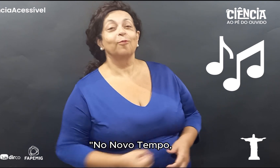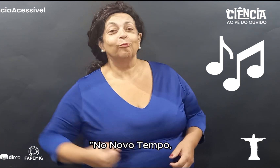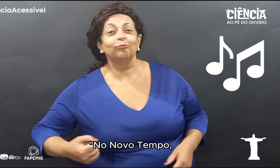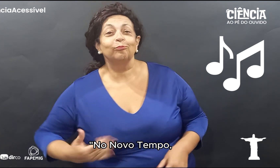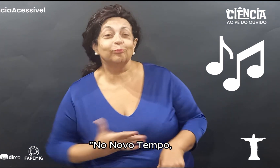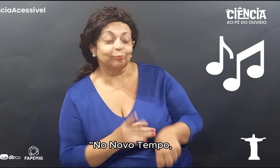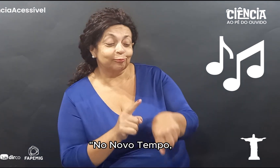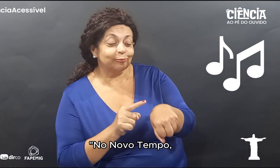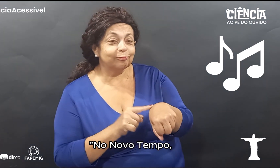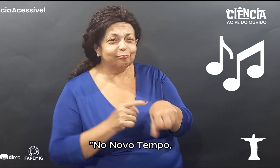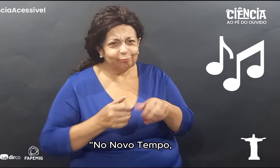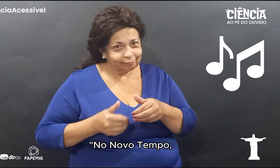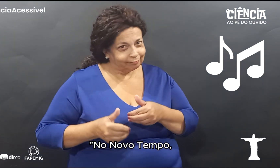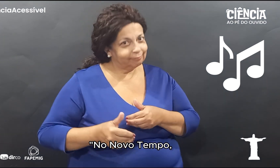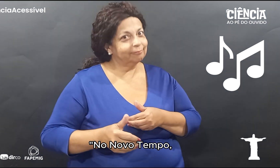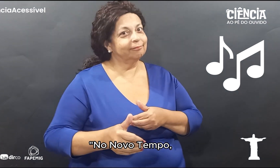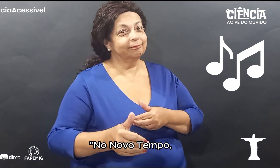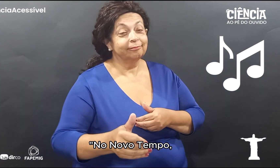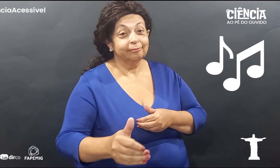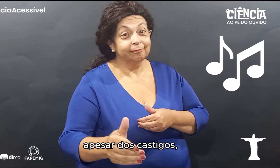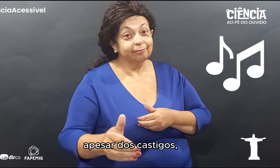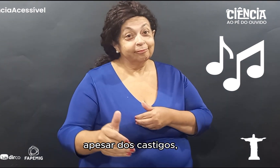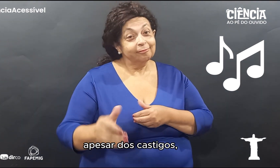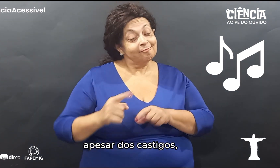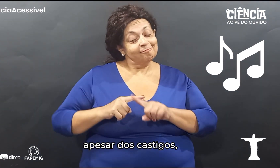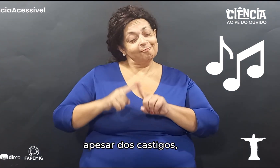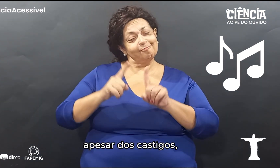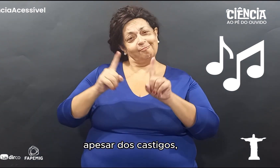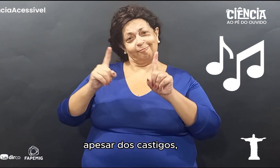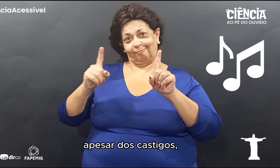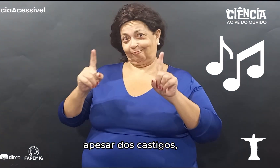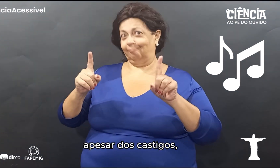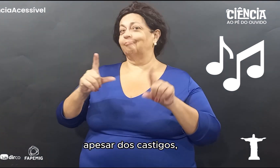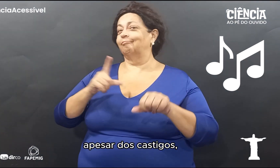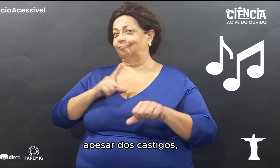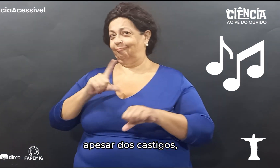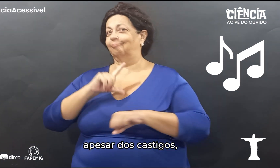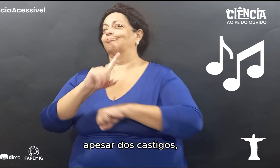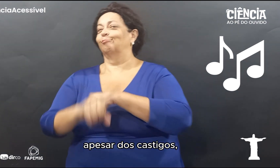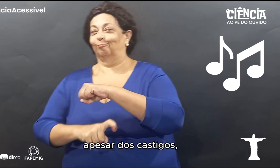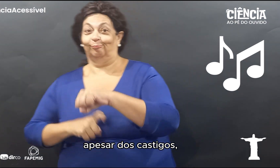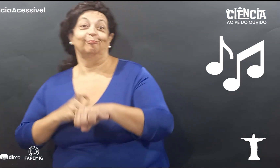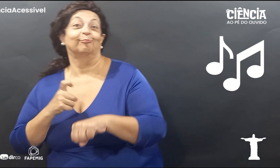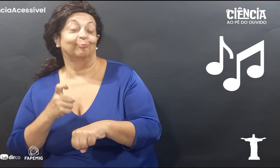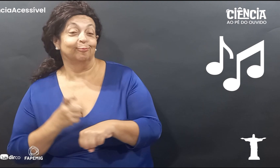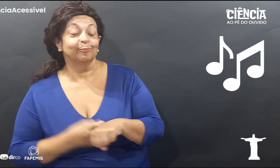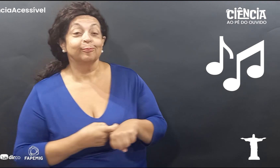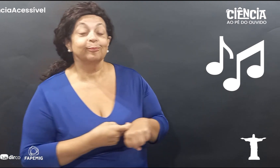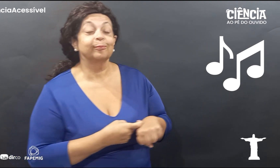No novo tempo, apesar dos castigos,